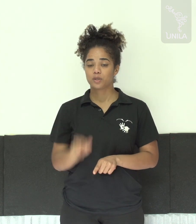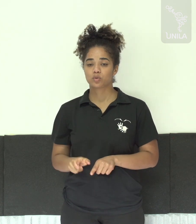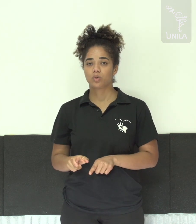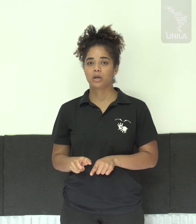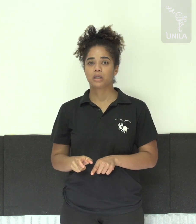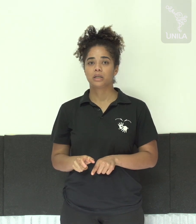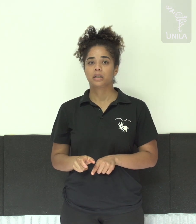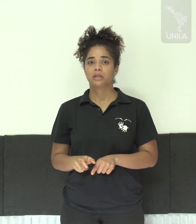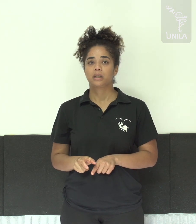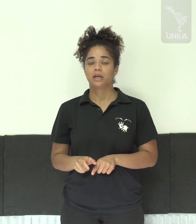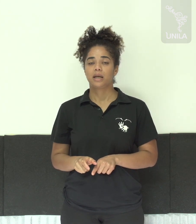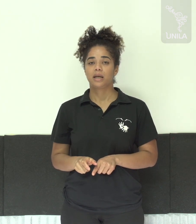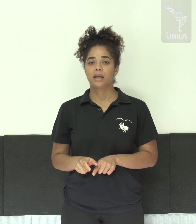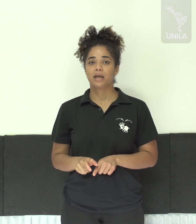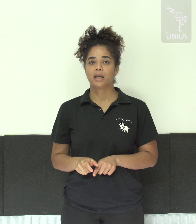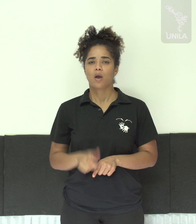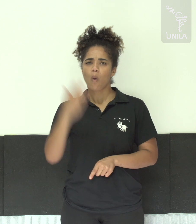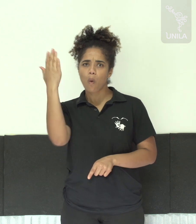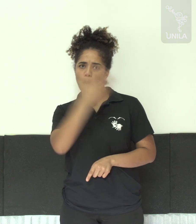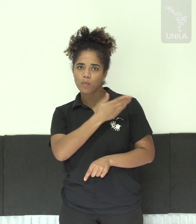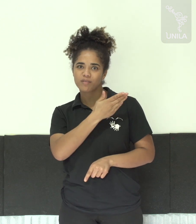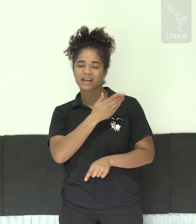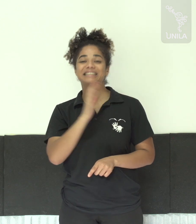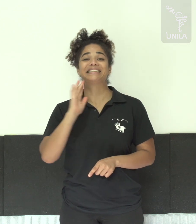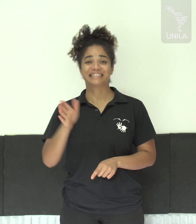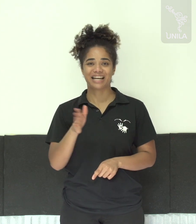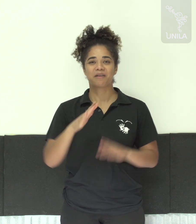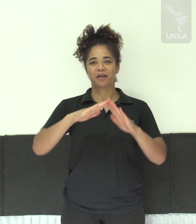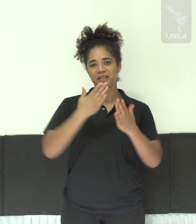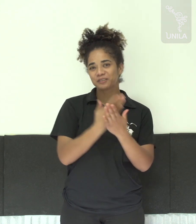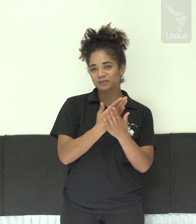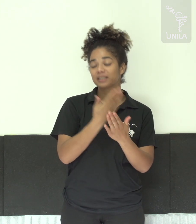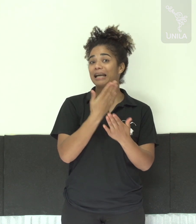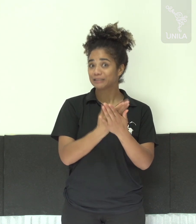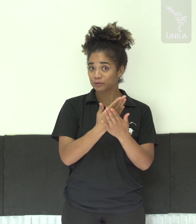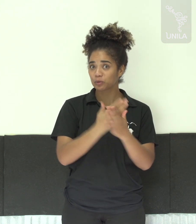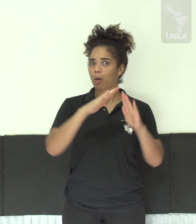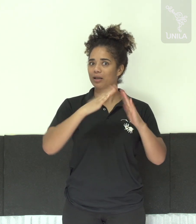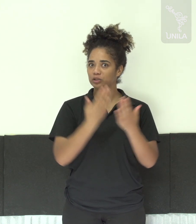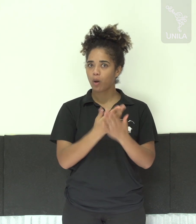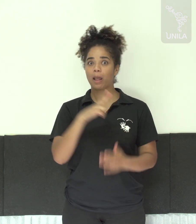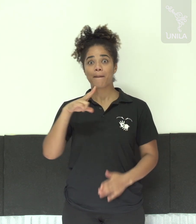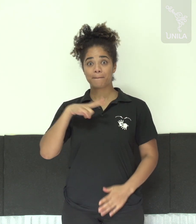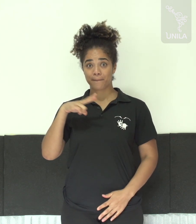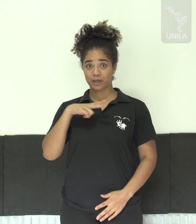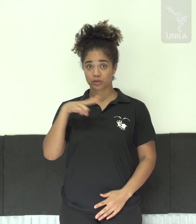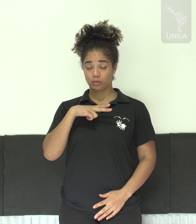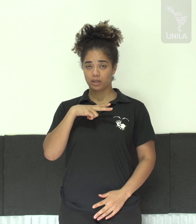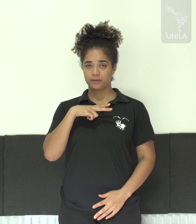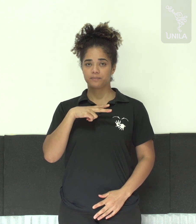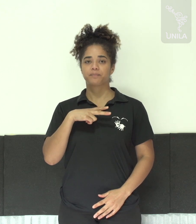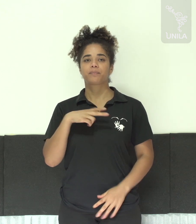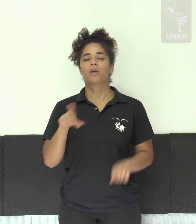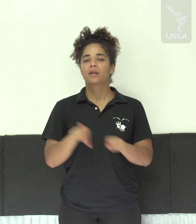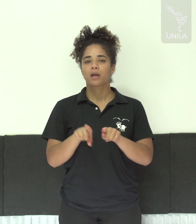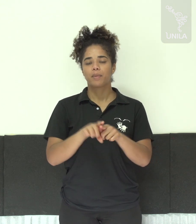escola privada, mesmo que tenha apresentado certificação do ensino médio pelo Exame Nacional do Ensino